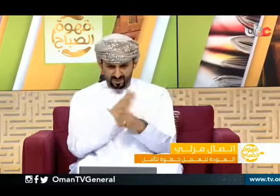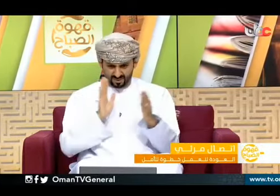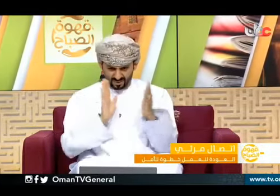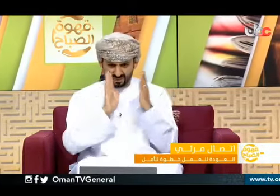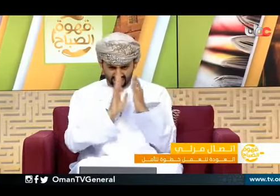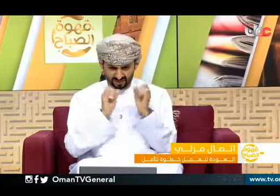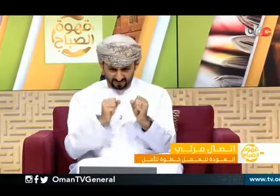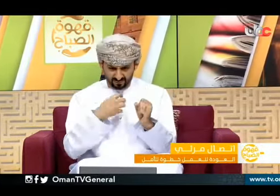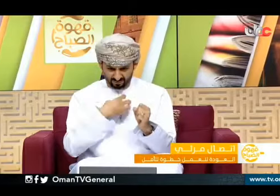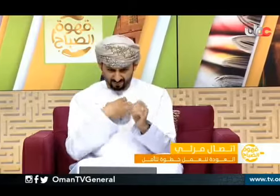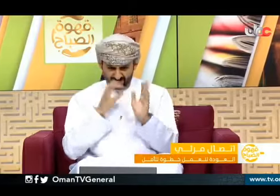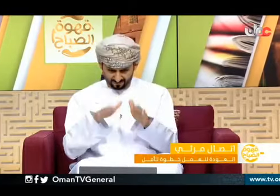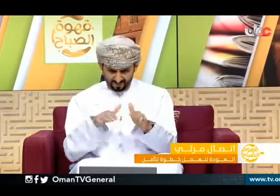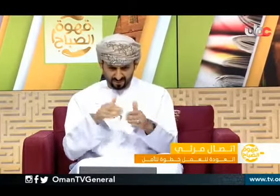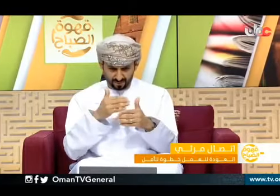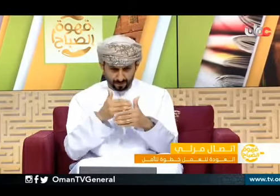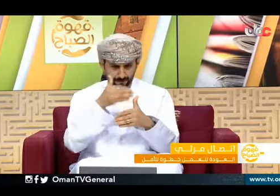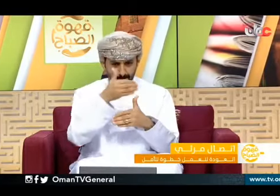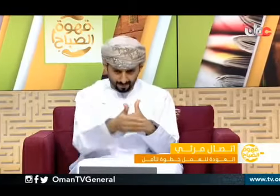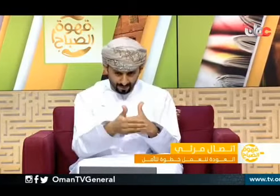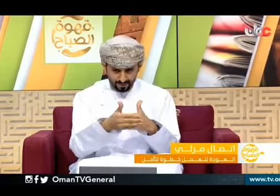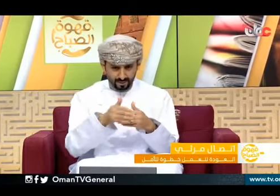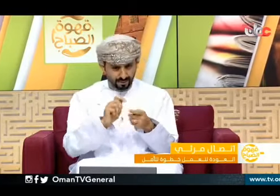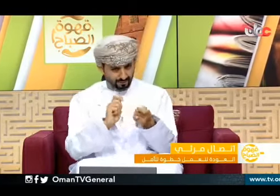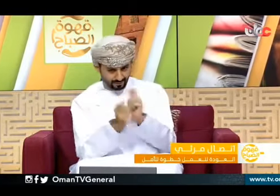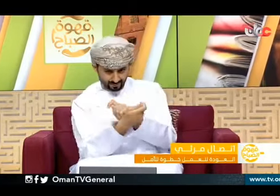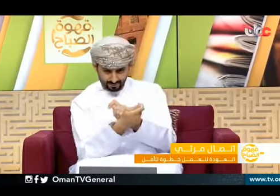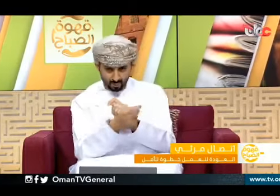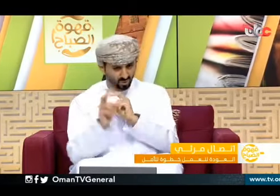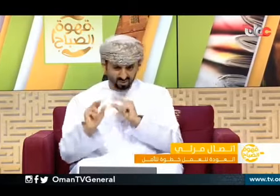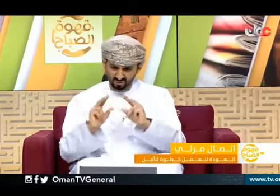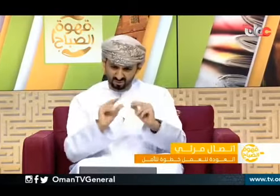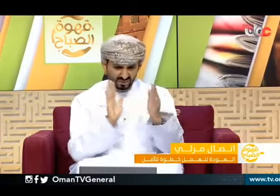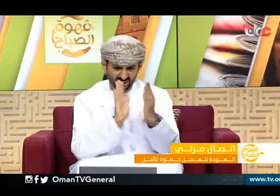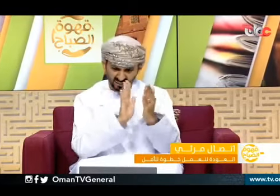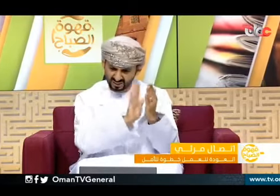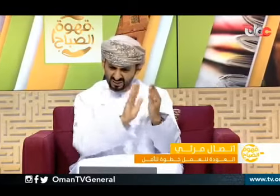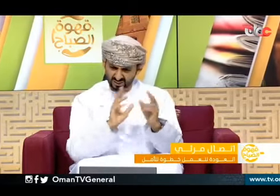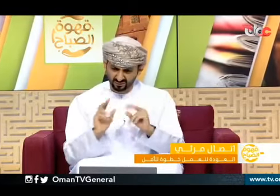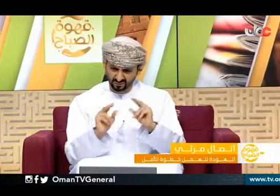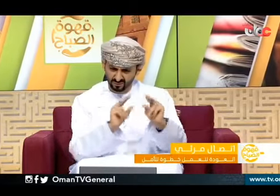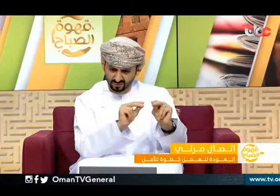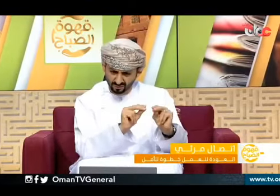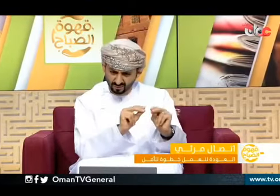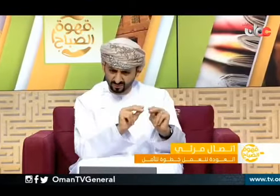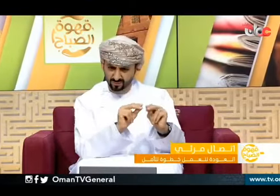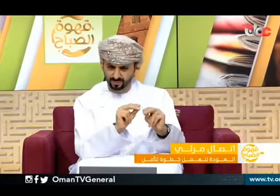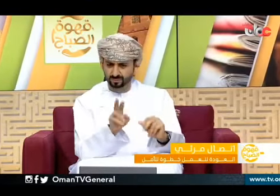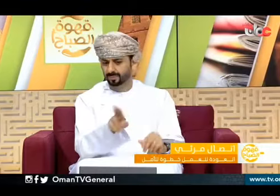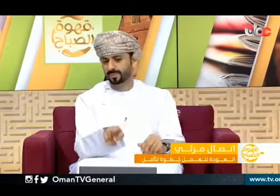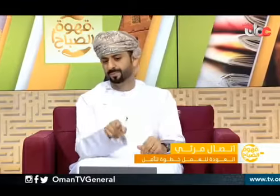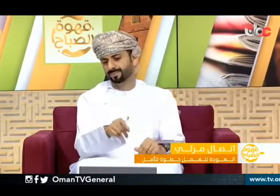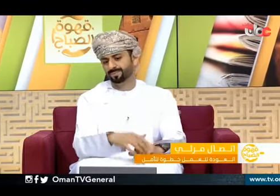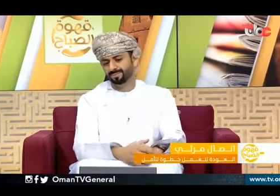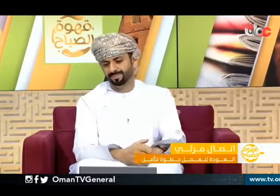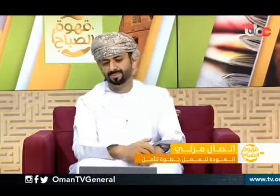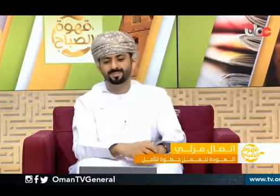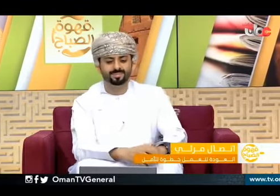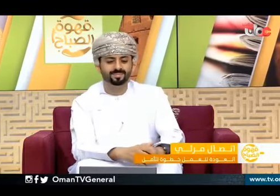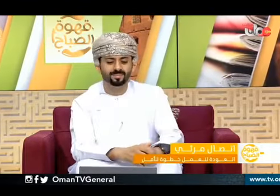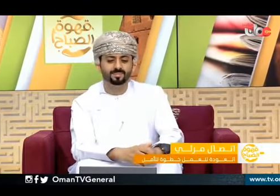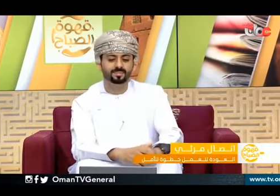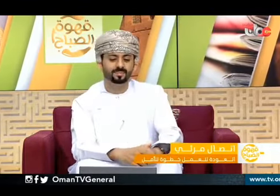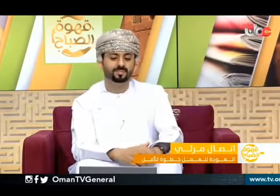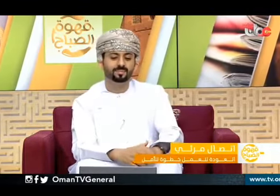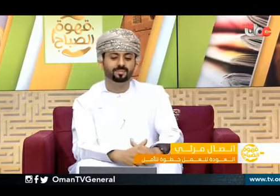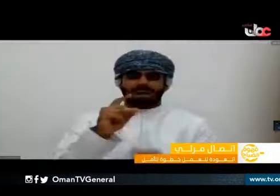تشكل لك عائق ربما، كيف ممكن أن تجتاز هذه التحديات تغيرها، أو هي نفسها التحديات اللي تواجهها في